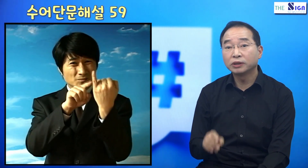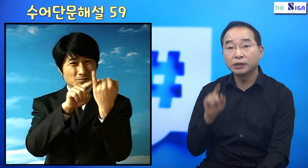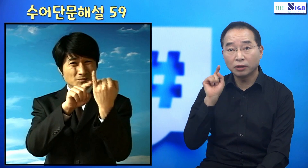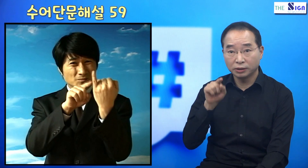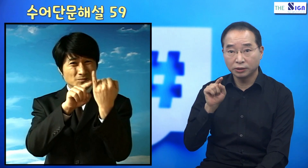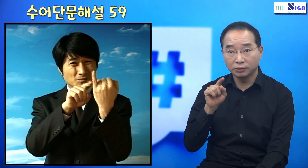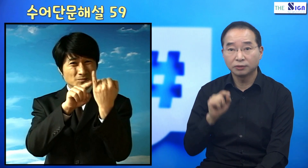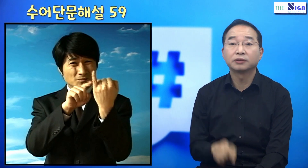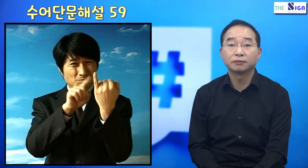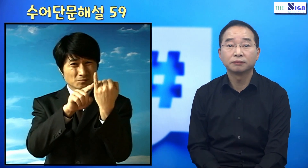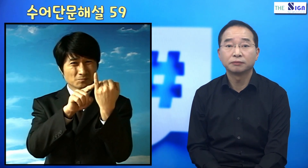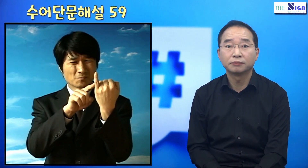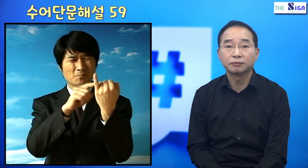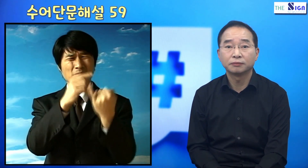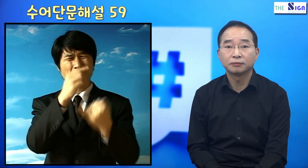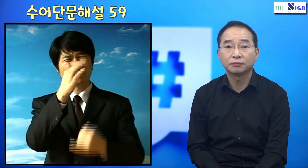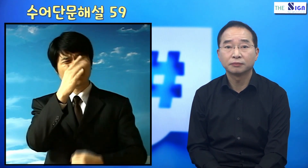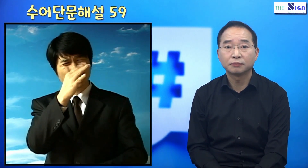자, 이건 그녀는